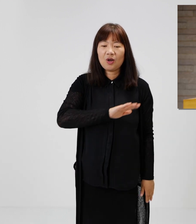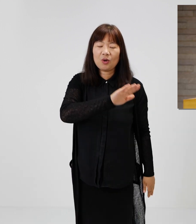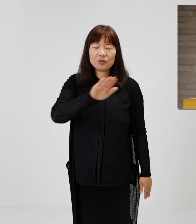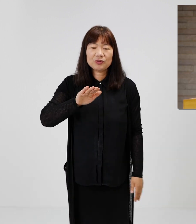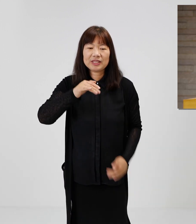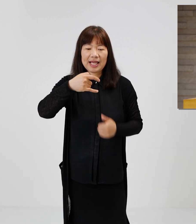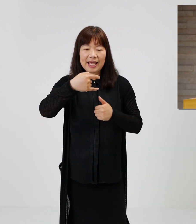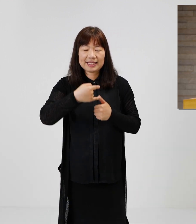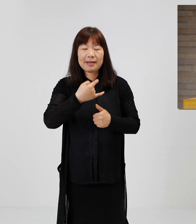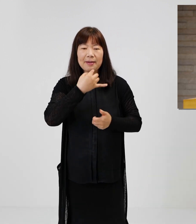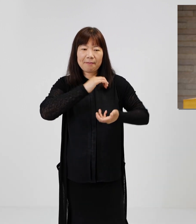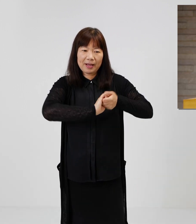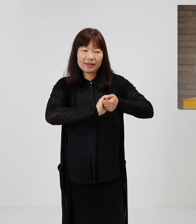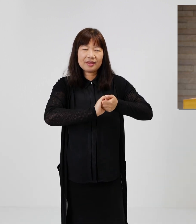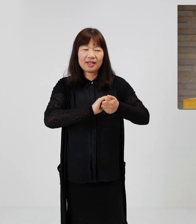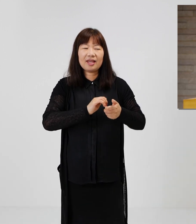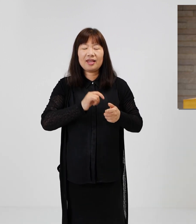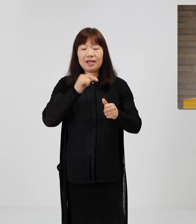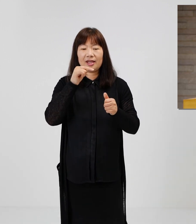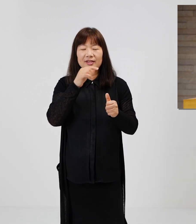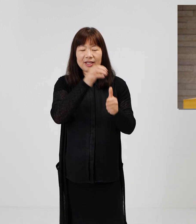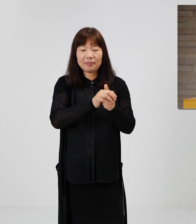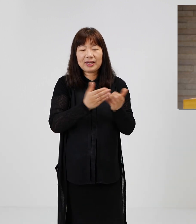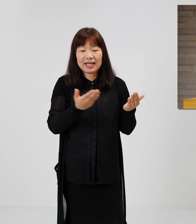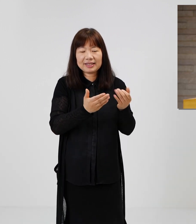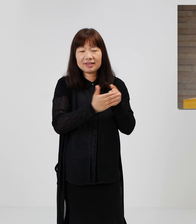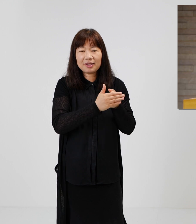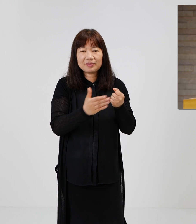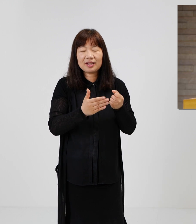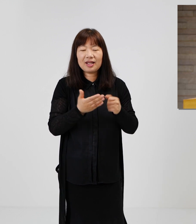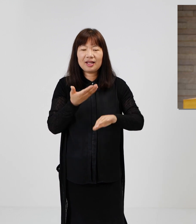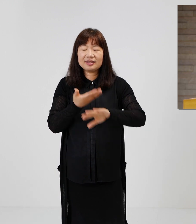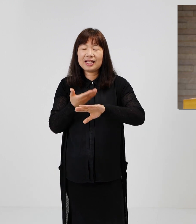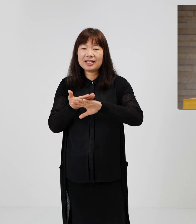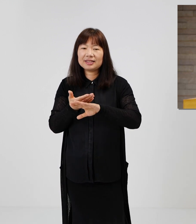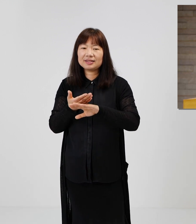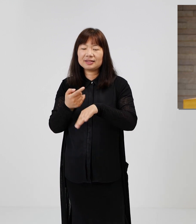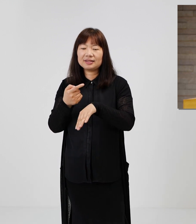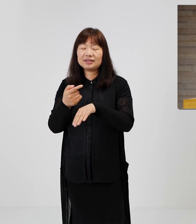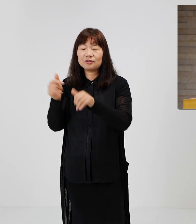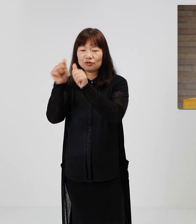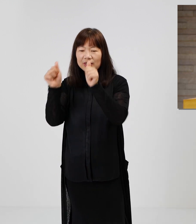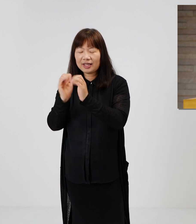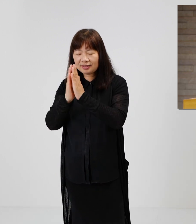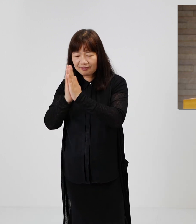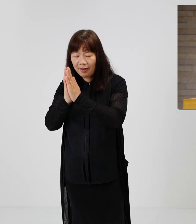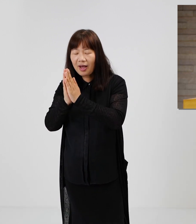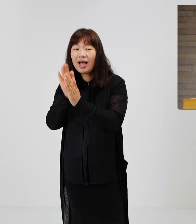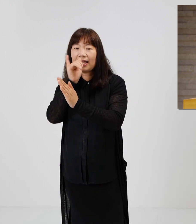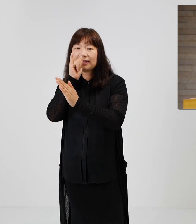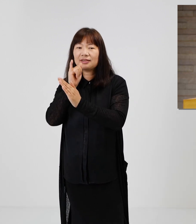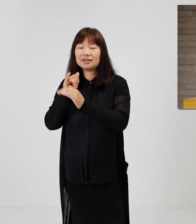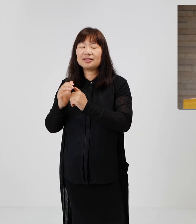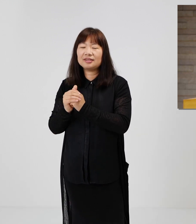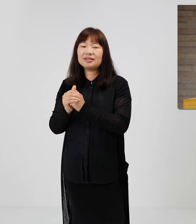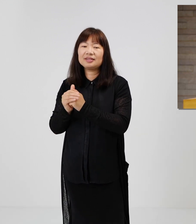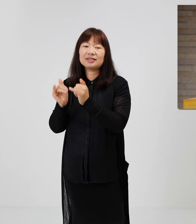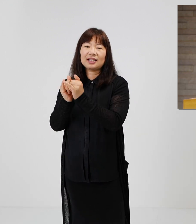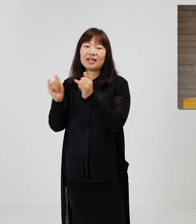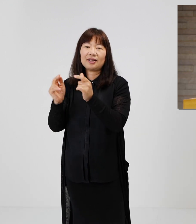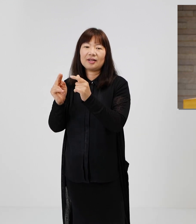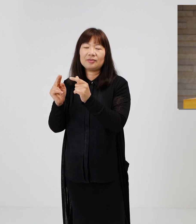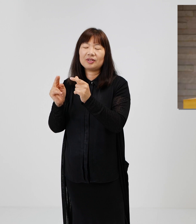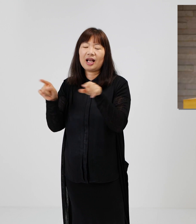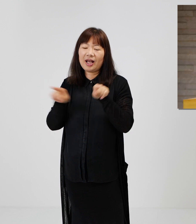우리에게 명령하신 역사이다. 그래서 그런 혼혈족과 그 혈통 문제를 얘기하는 게 아니에요.